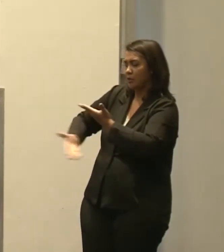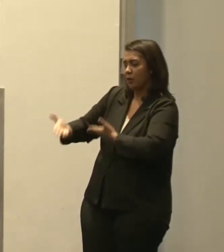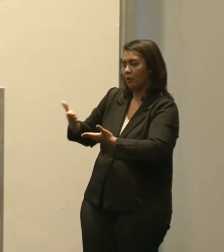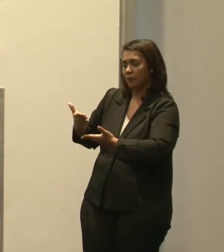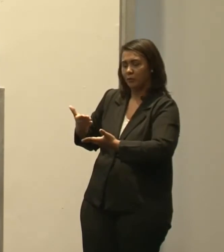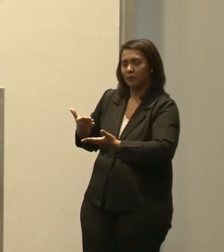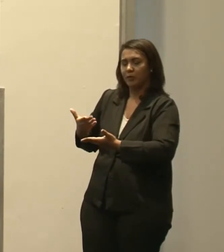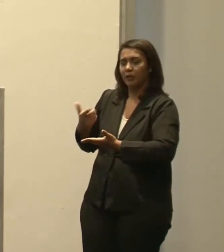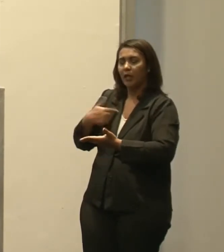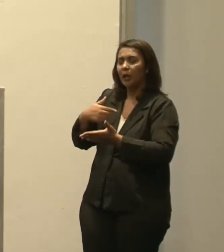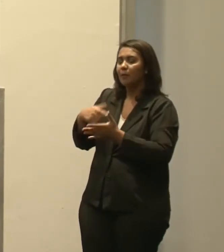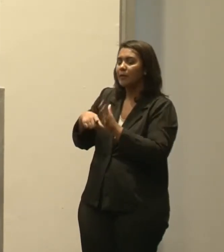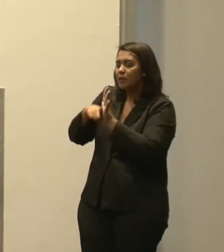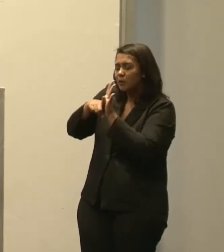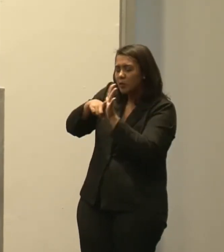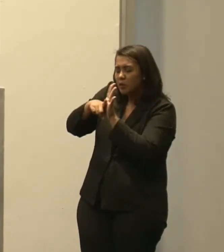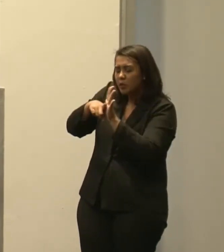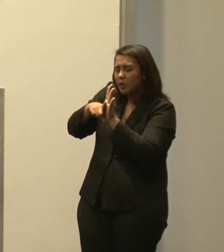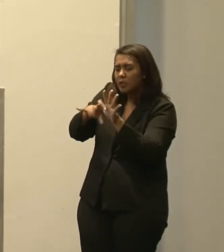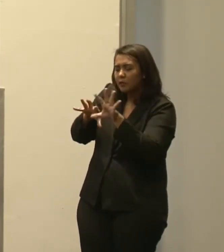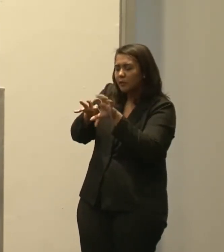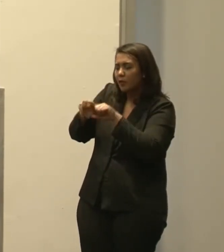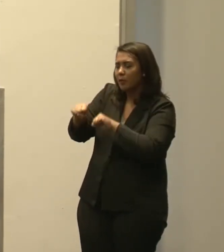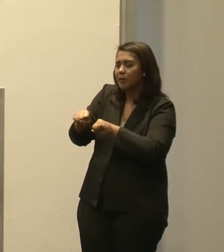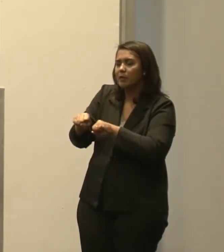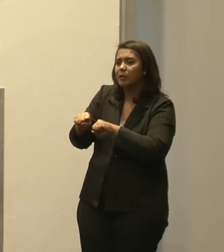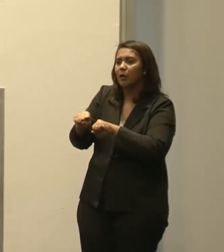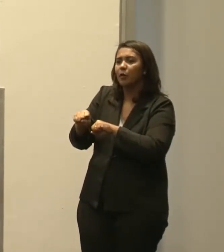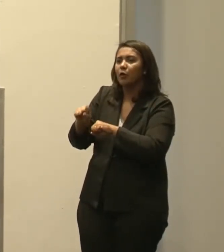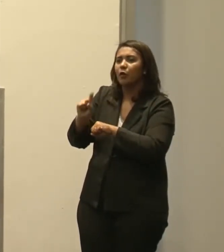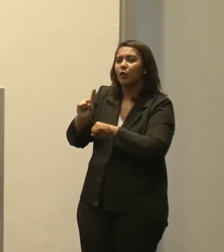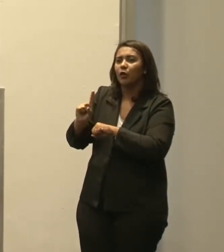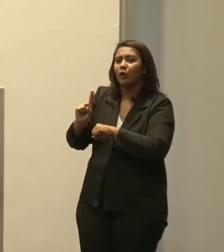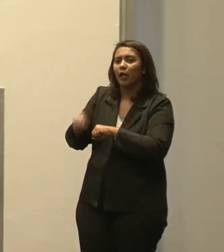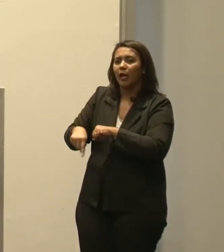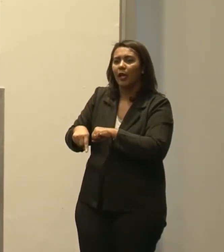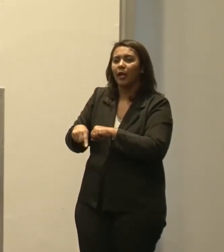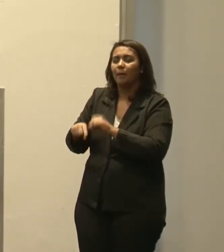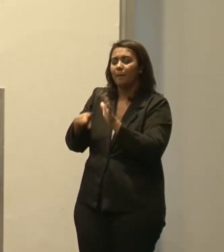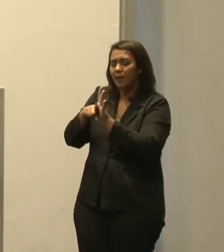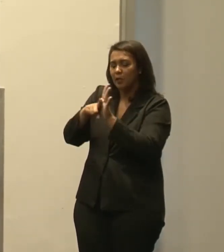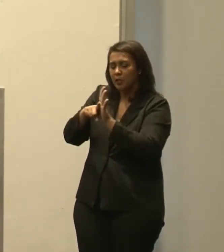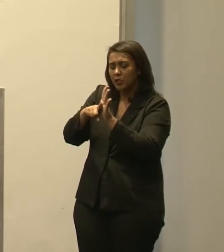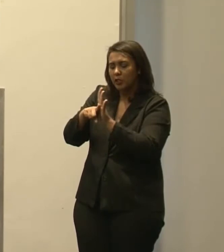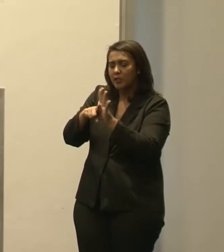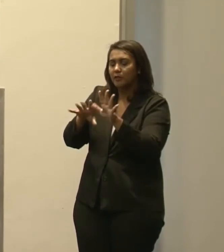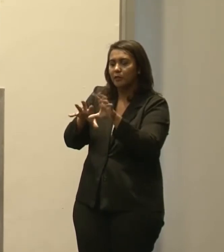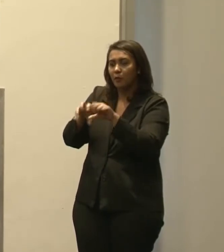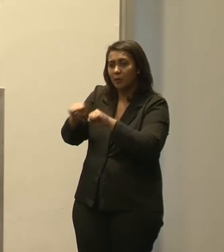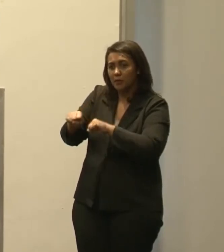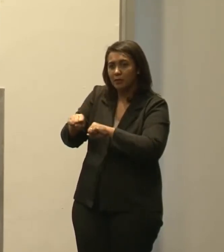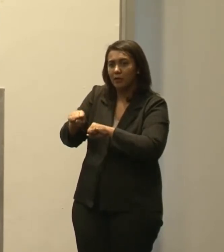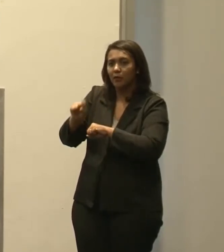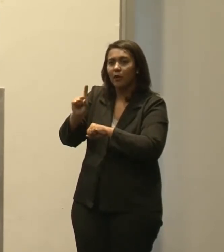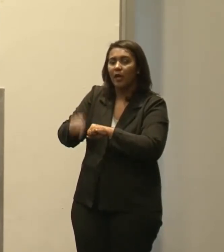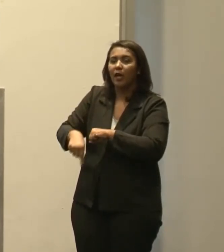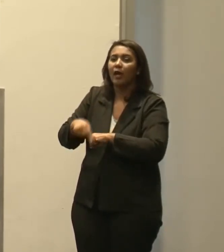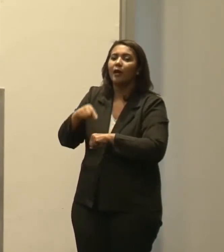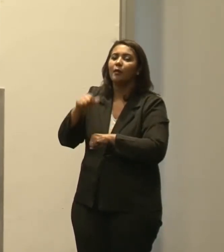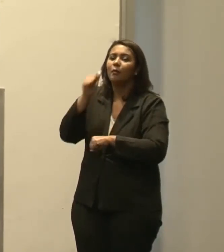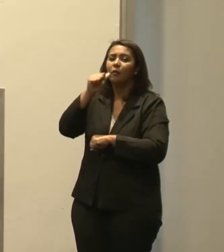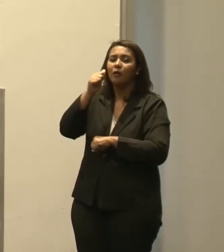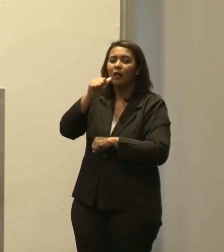baseado numa pesquisa, formação da Jossô, né, um tipo de pesquisa, formação dessa autora